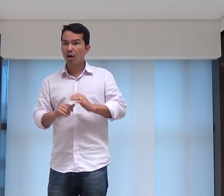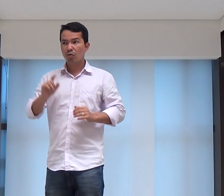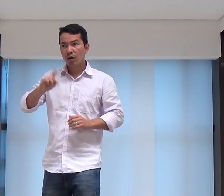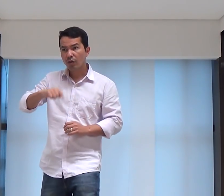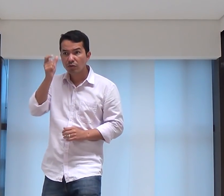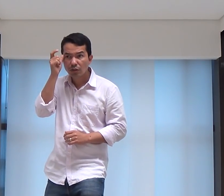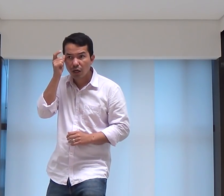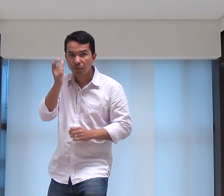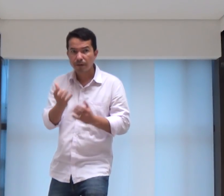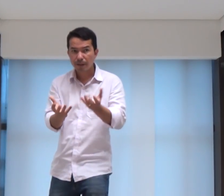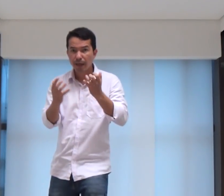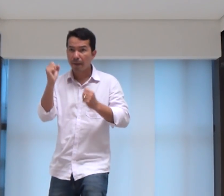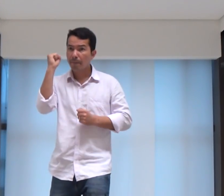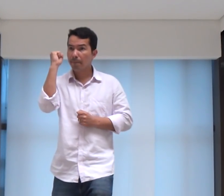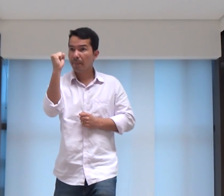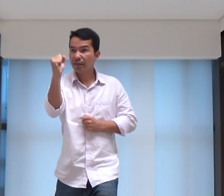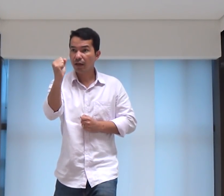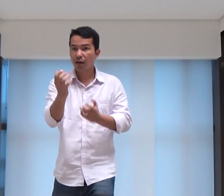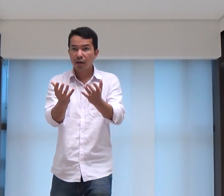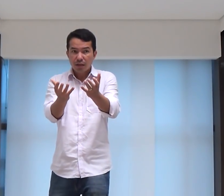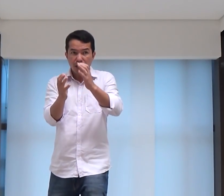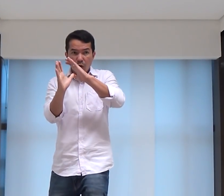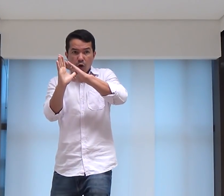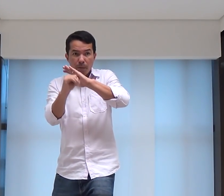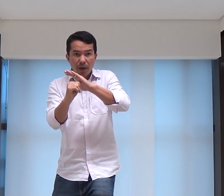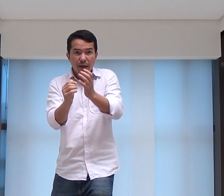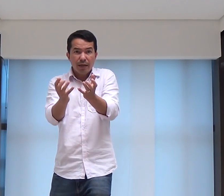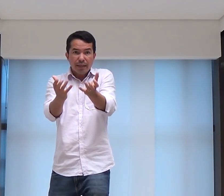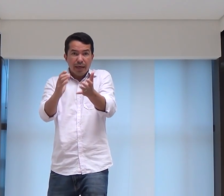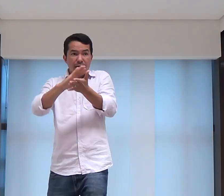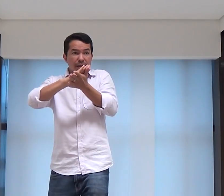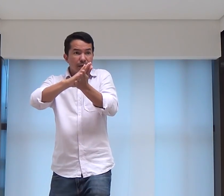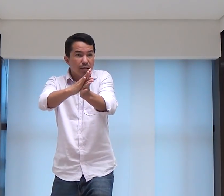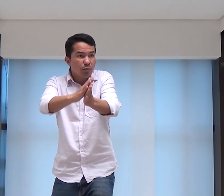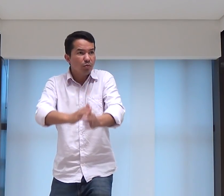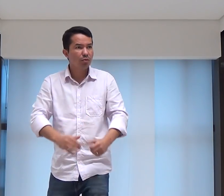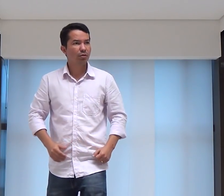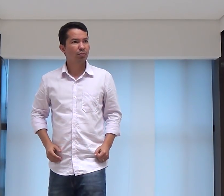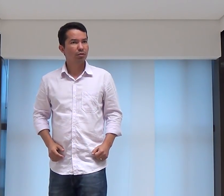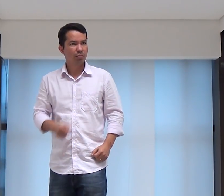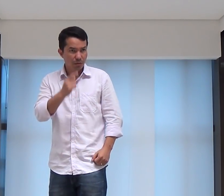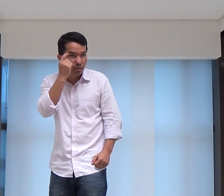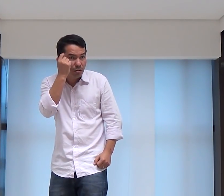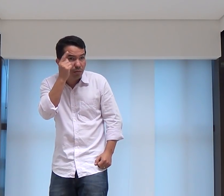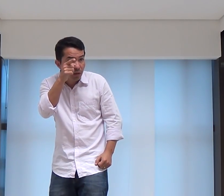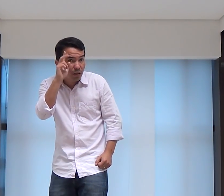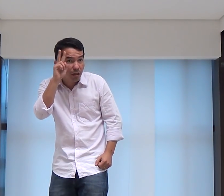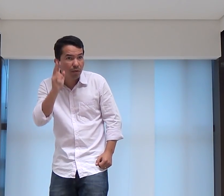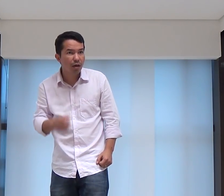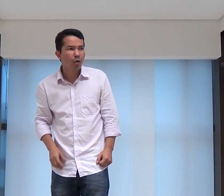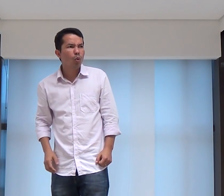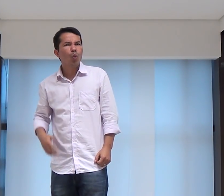Mas o ladrão, que é o diabo, ele veio para matar, roubar e destruir. Sabia disso? Lembra